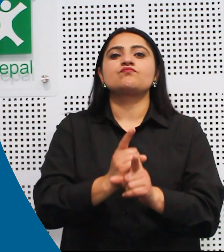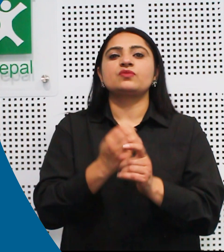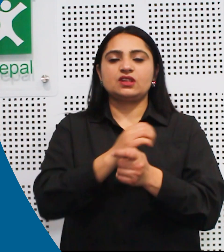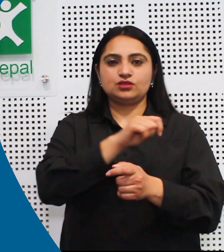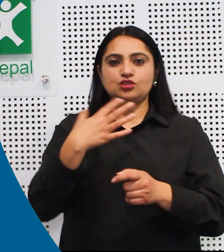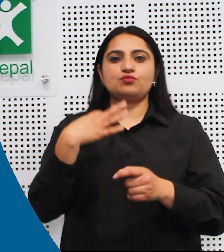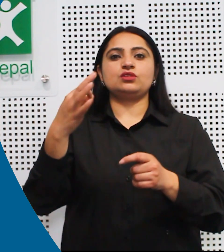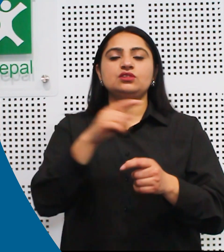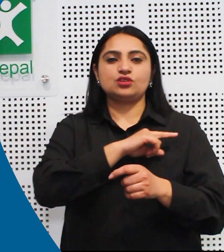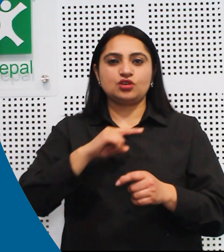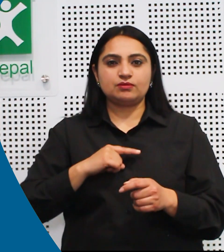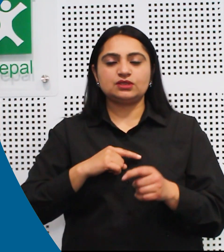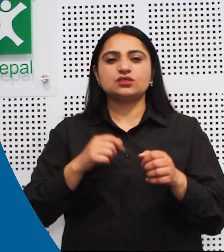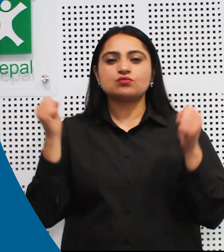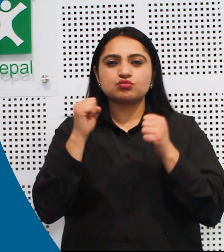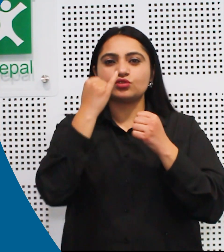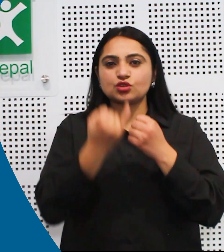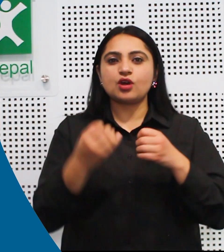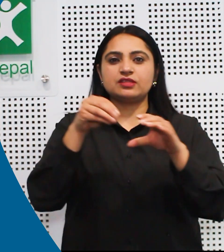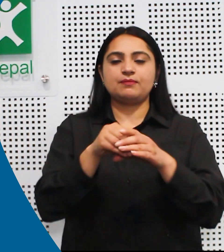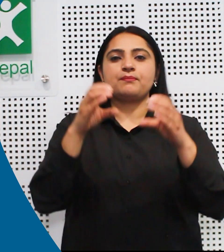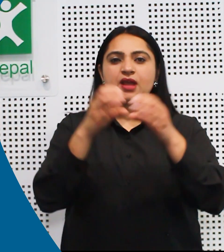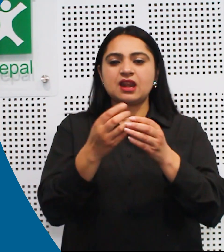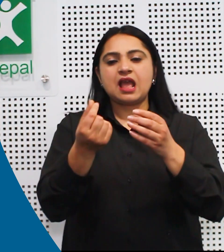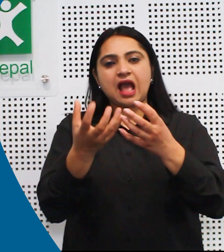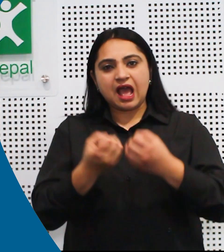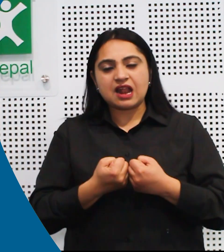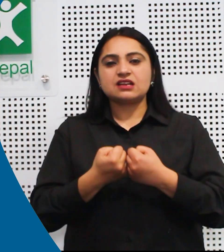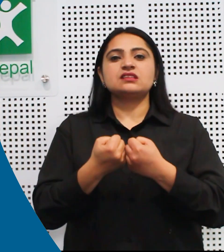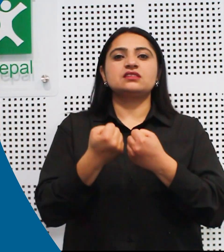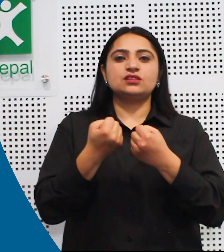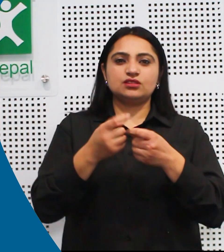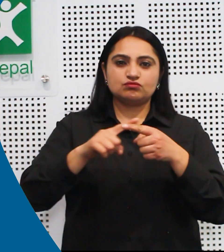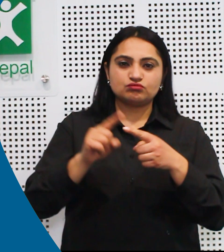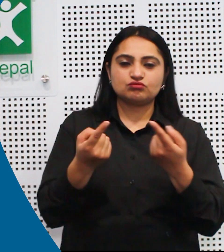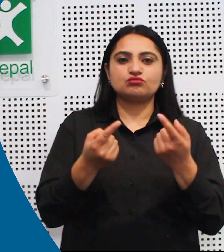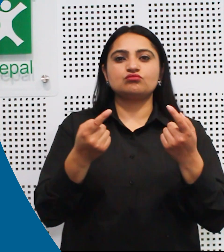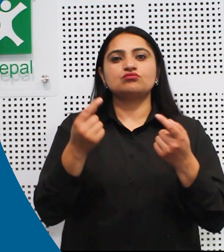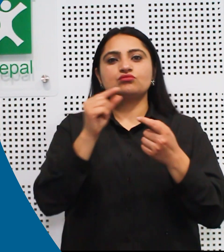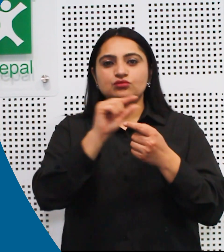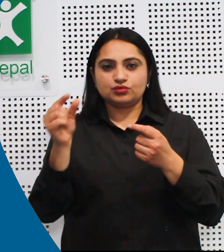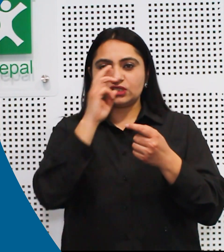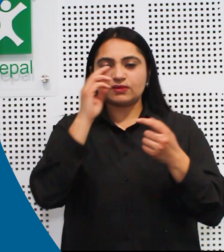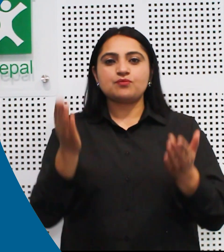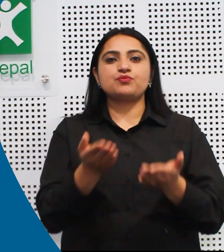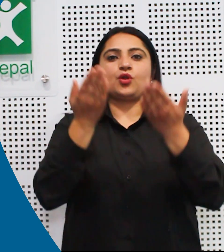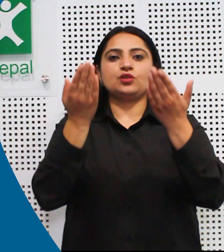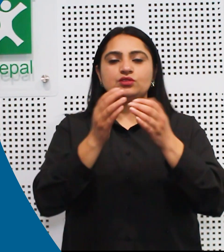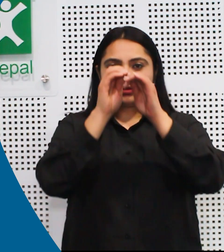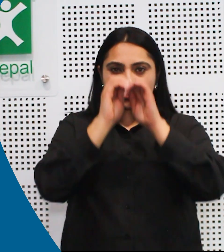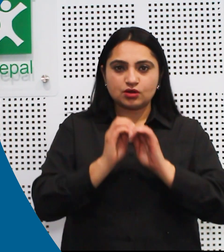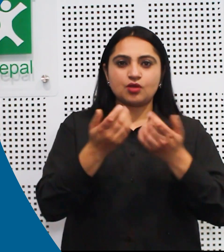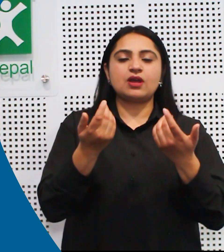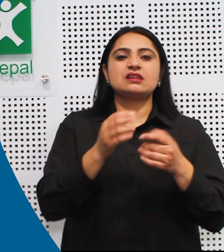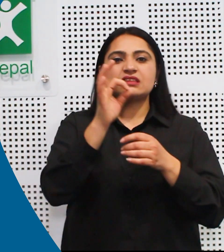जनप्रतिनिधि र कर्मचारी, पुस मसान्तभित्रै पालिकाको आय व्ययको प्रक्षेपणमा भइरहेको प्रगति र पालिकावासी सरकारवाला